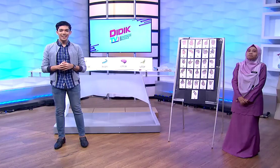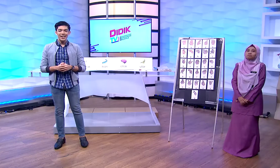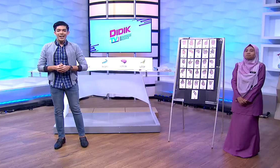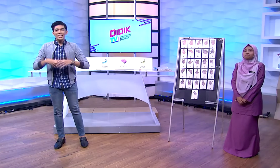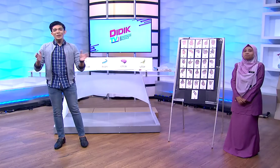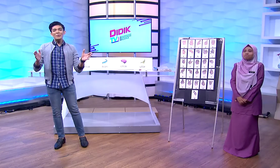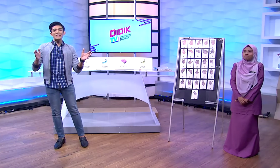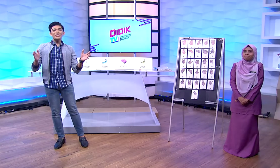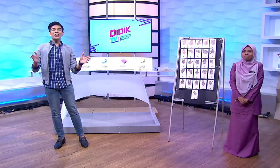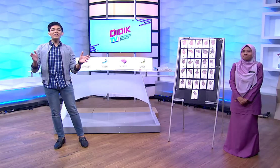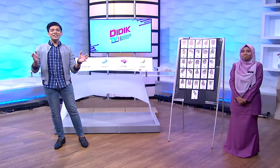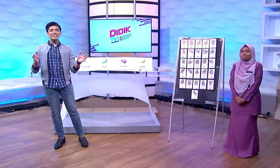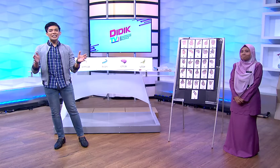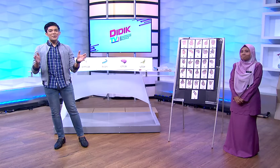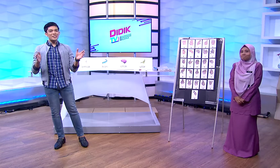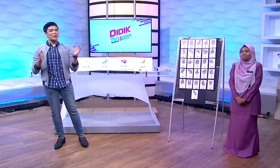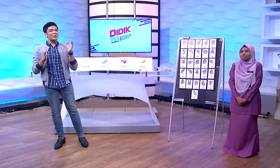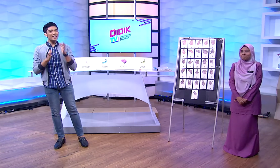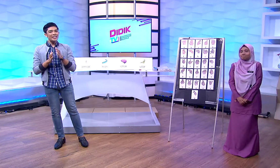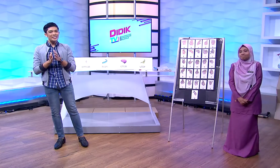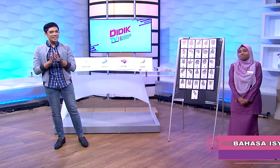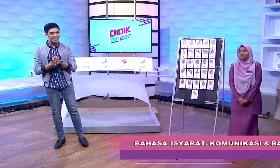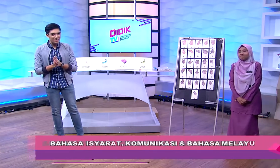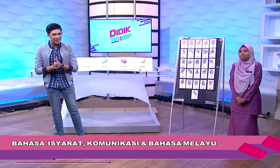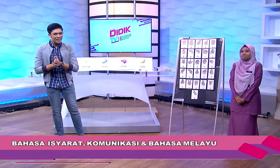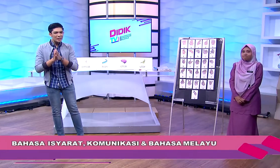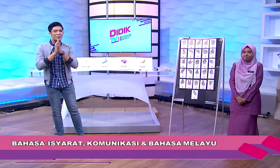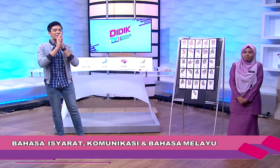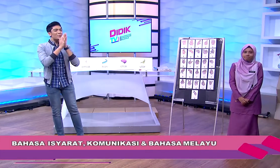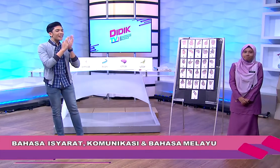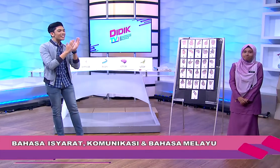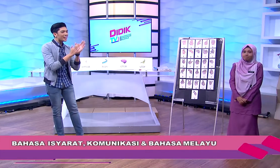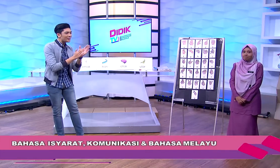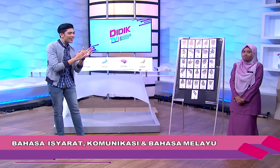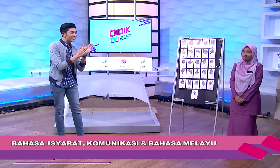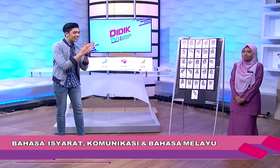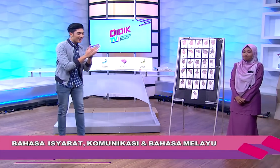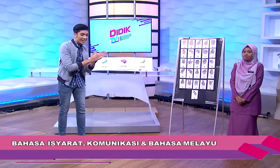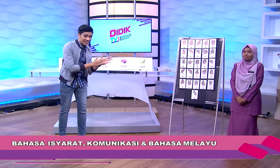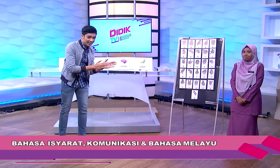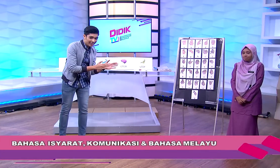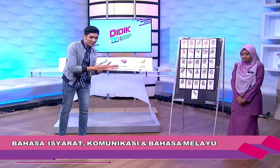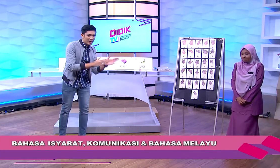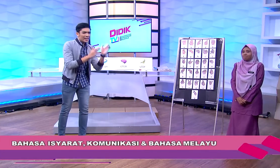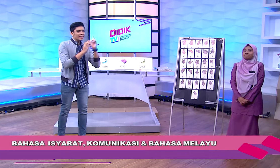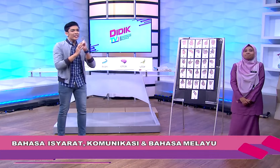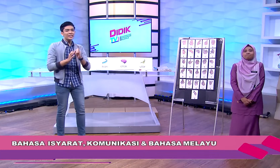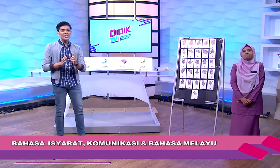Domani bersama Si Irfan dalam rasakan Mahe dididik tipis karena kita bersama dengan cek keaslian hadits ini tadi kita udah